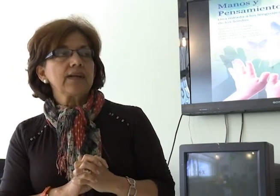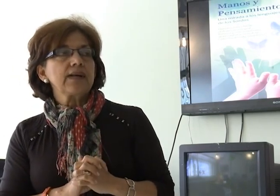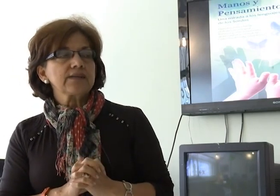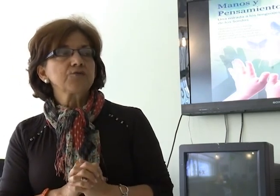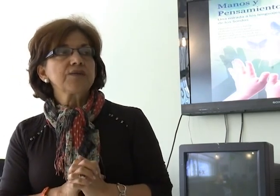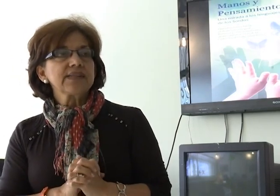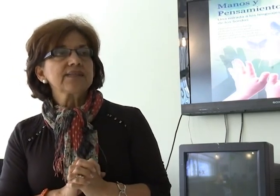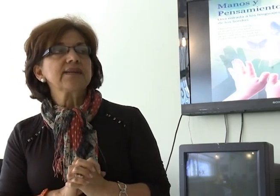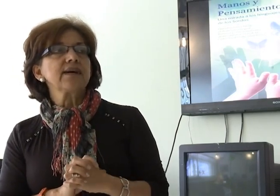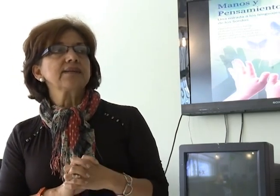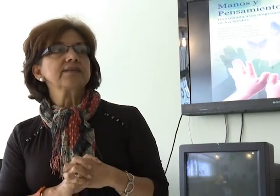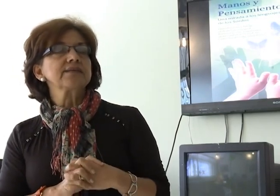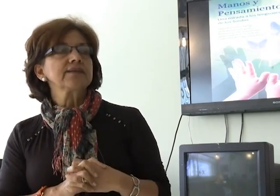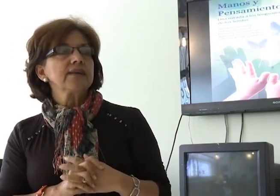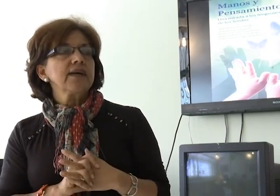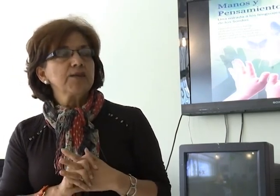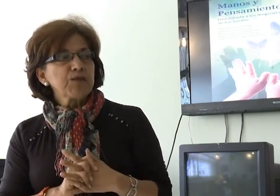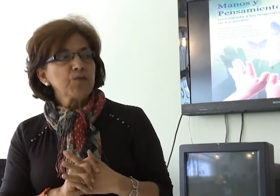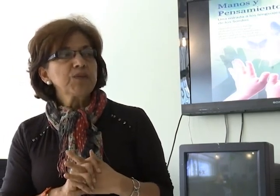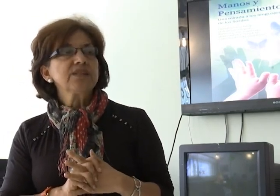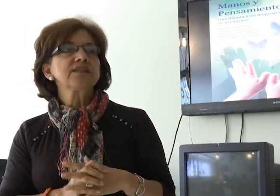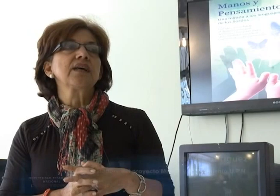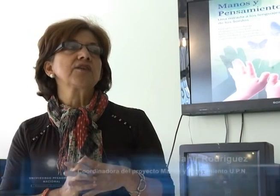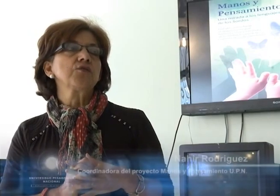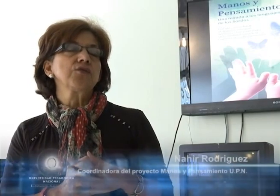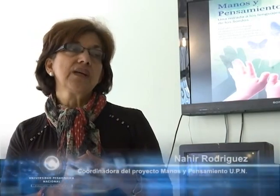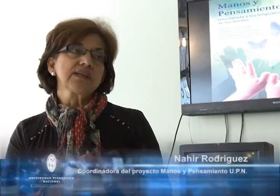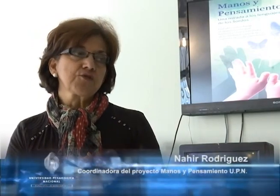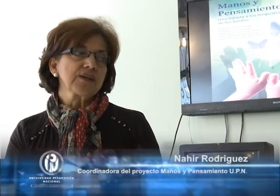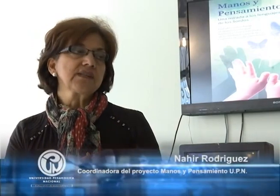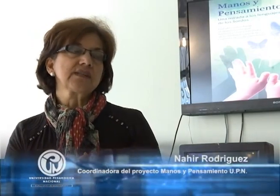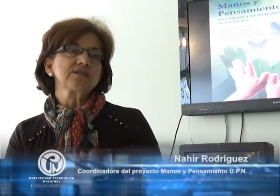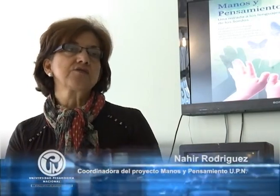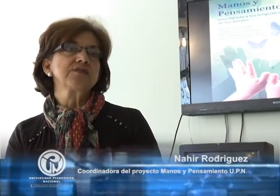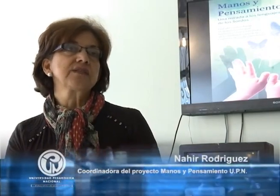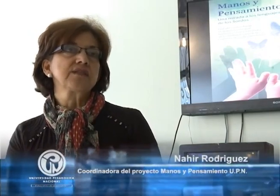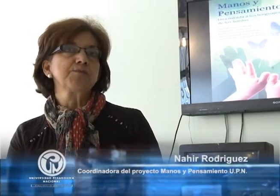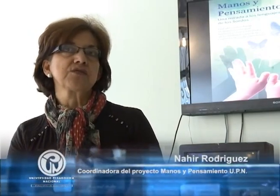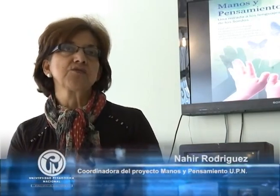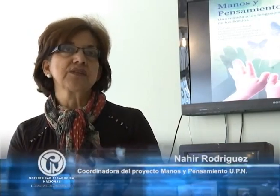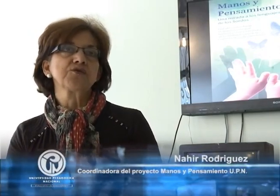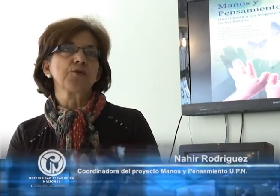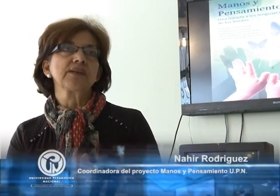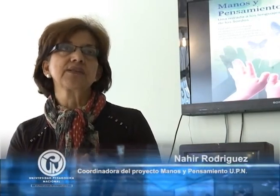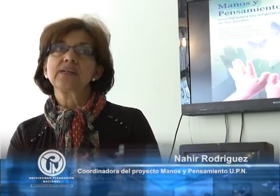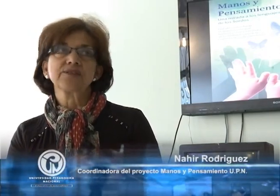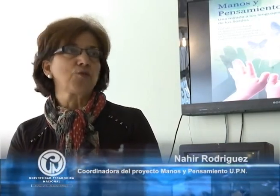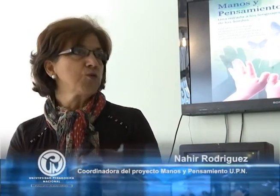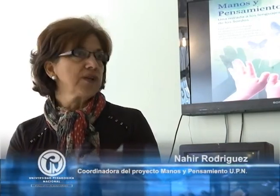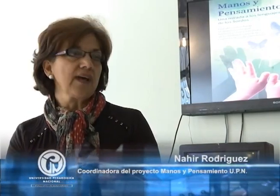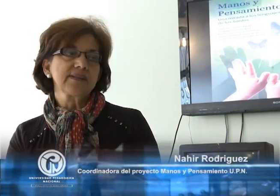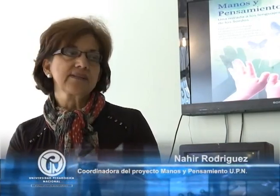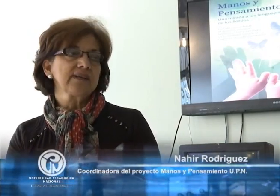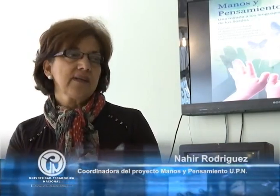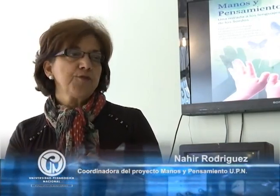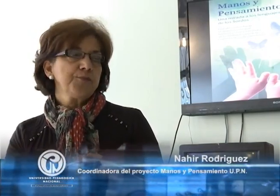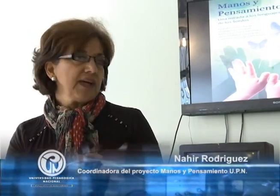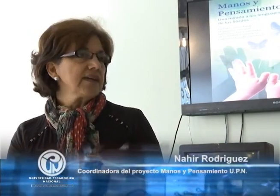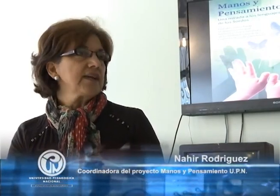las universidades, el mismo ministerio y las organizaciones de personas sordas y las comunidades ven